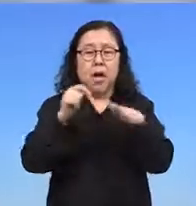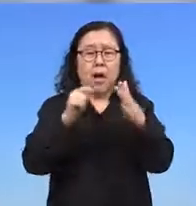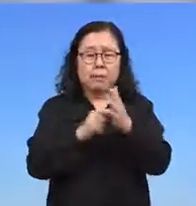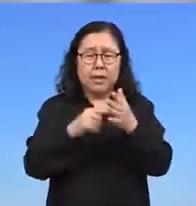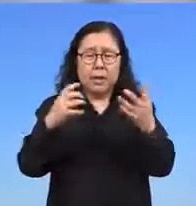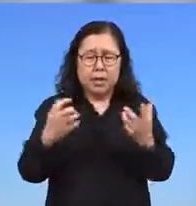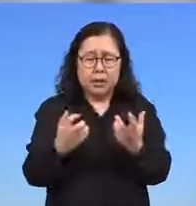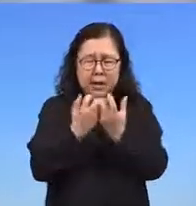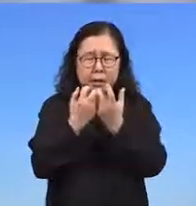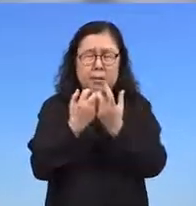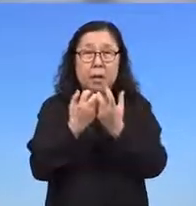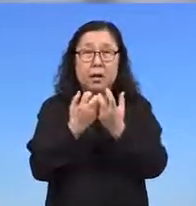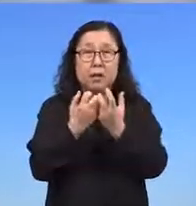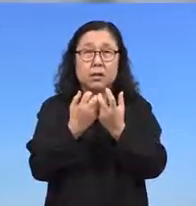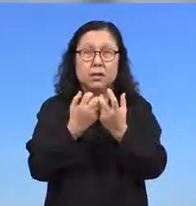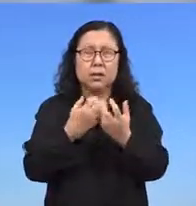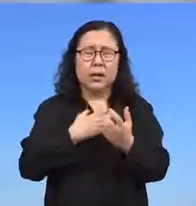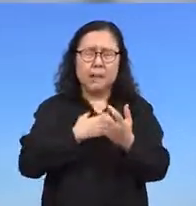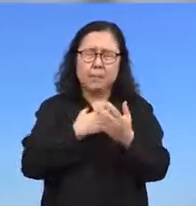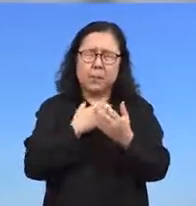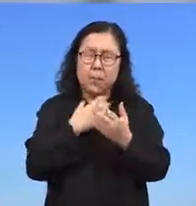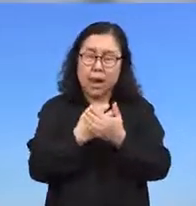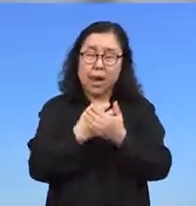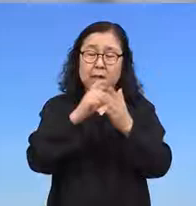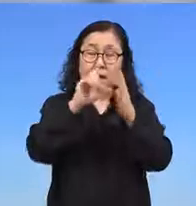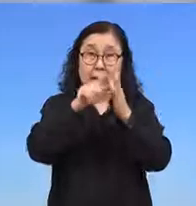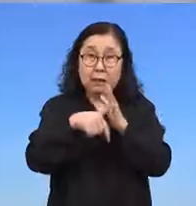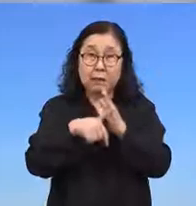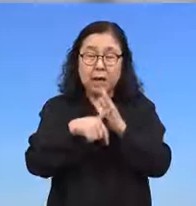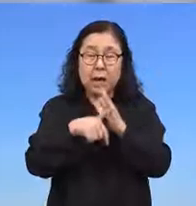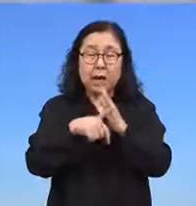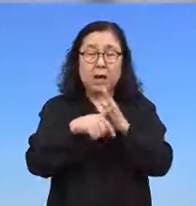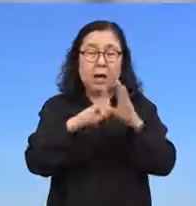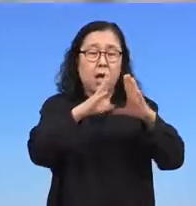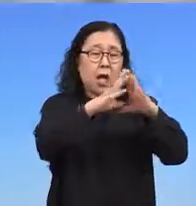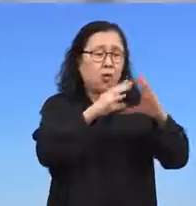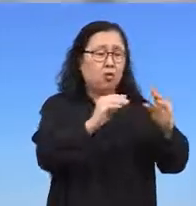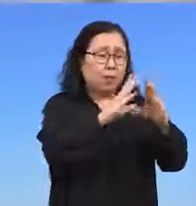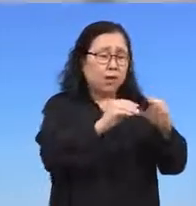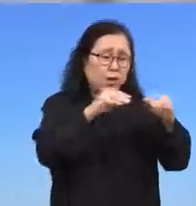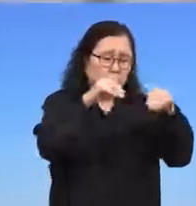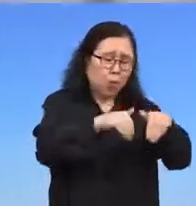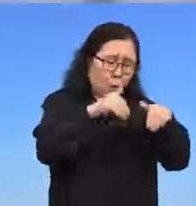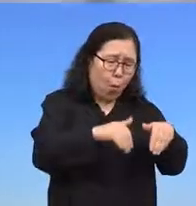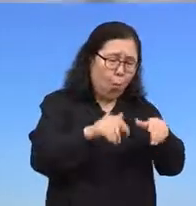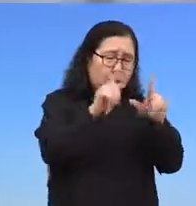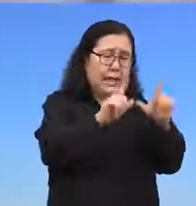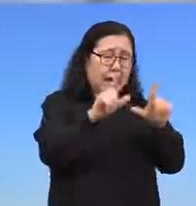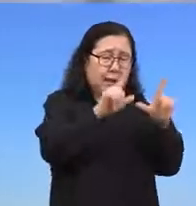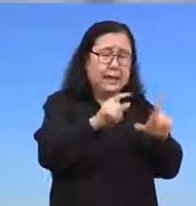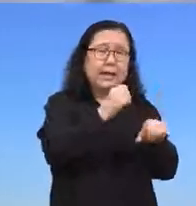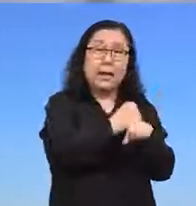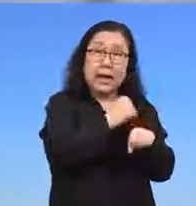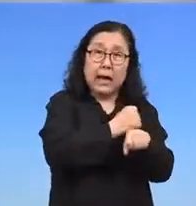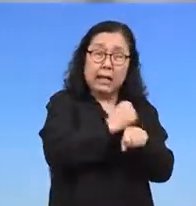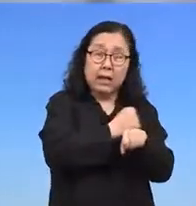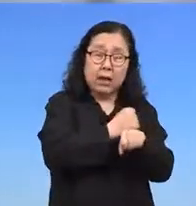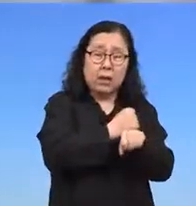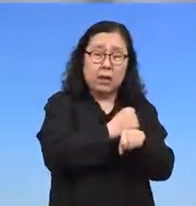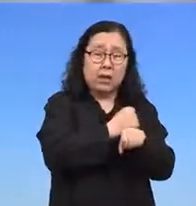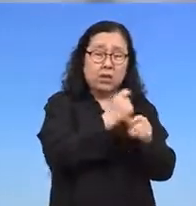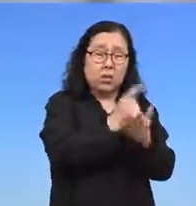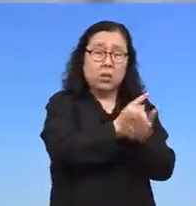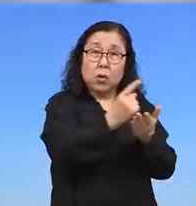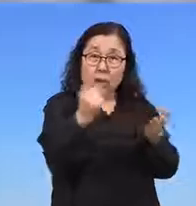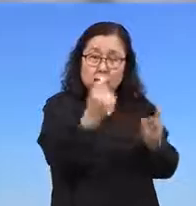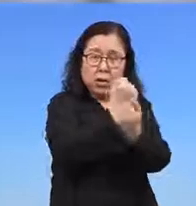순간 아닙니까? 그렇게 악한 바로왕 밑에서 종살이하던 그들이 지금 해방의 기쁨을 맛보고